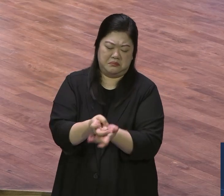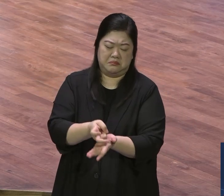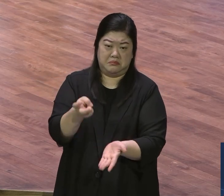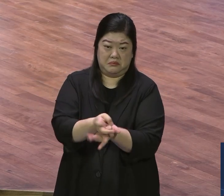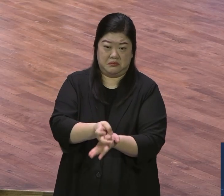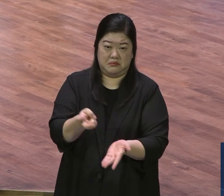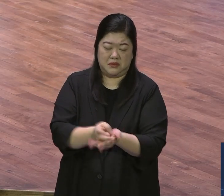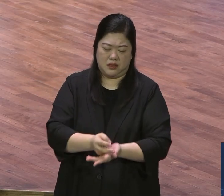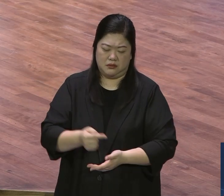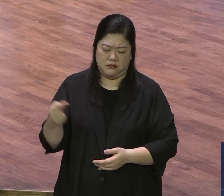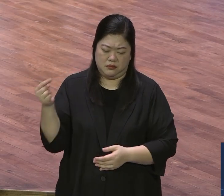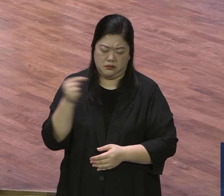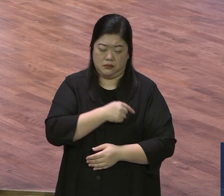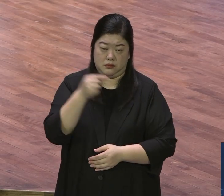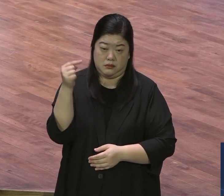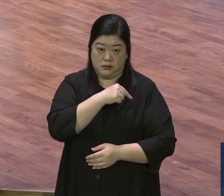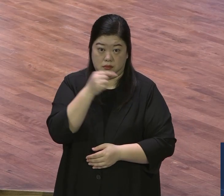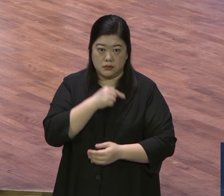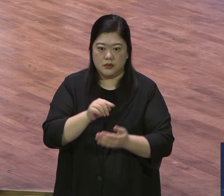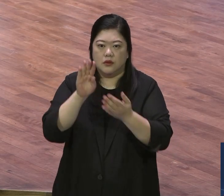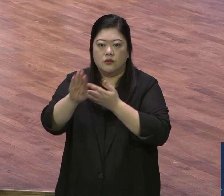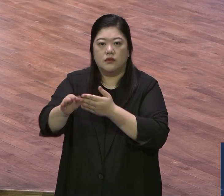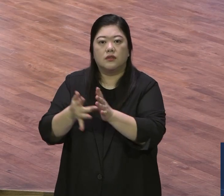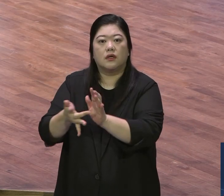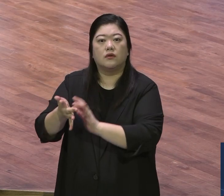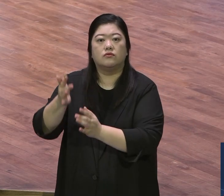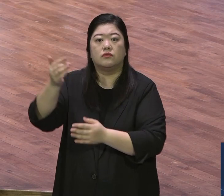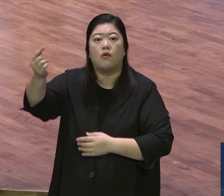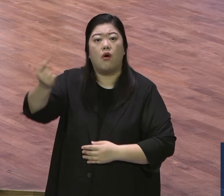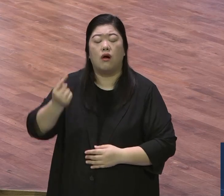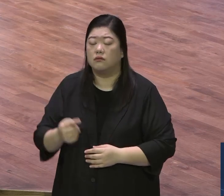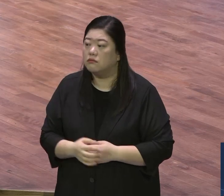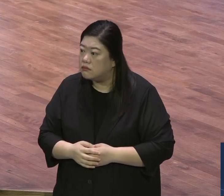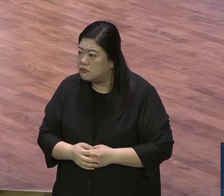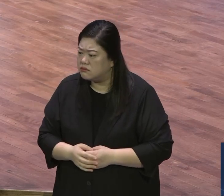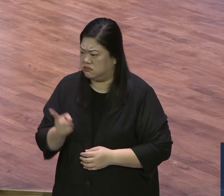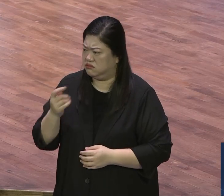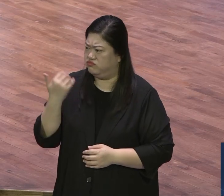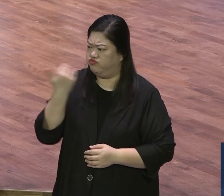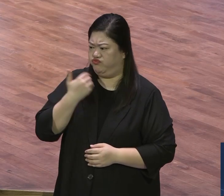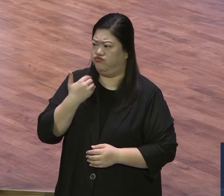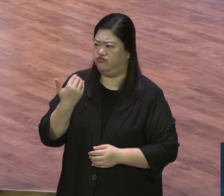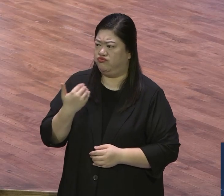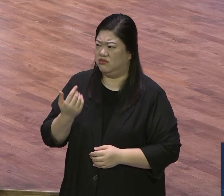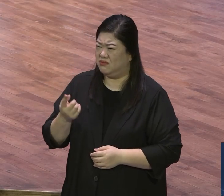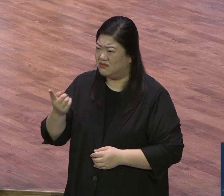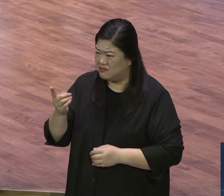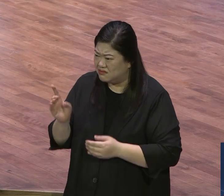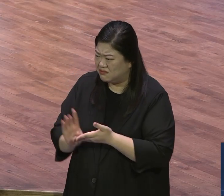예수님이 누군지 예수님의 말씀을 받아들이질 않았어요.